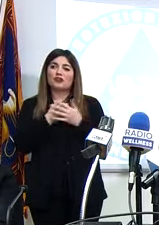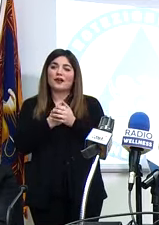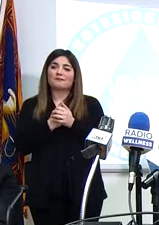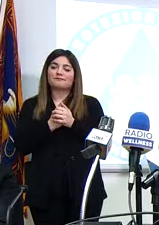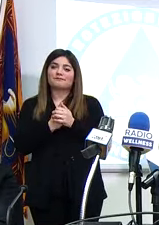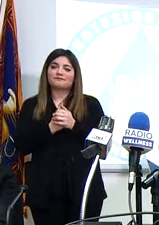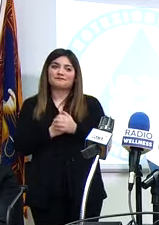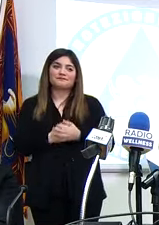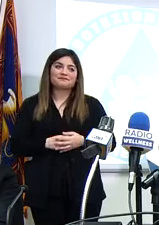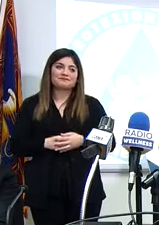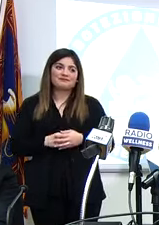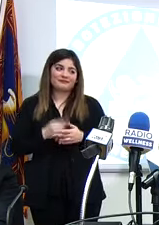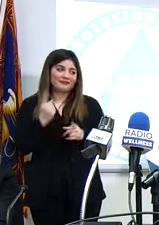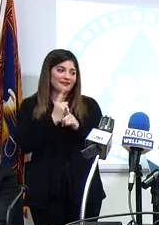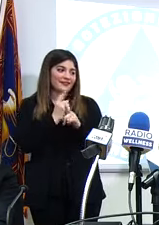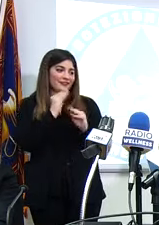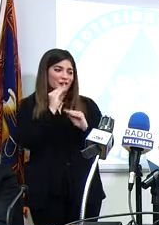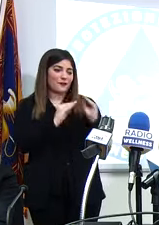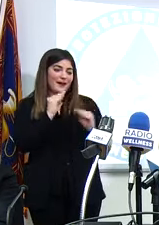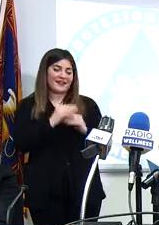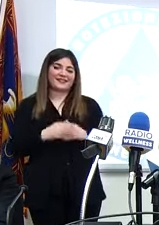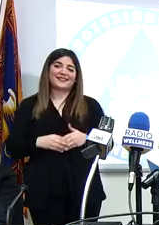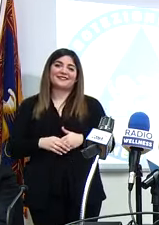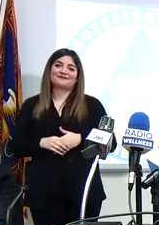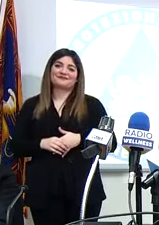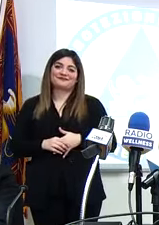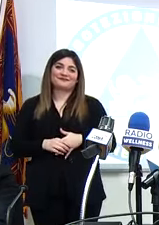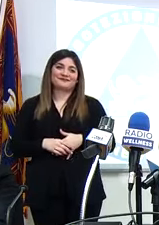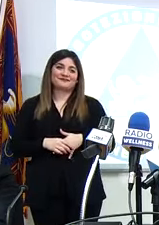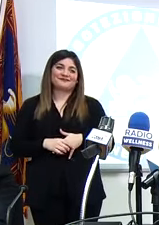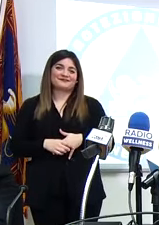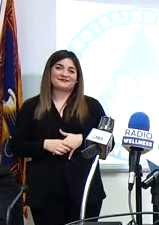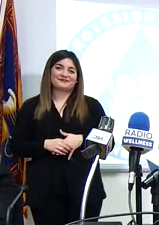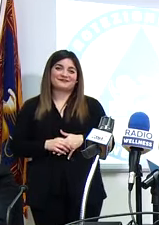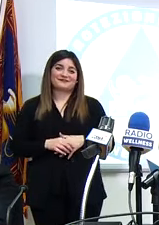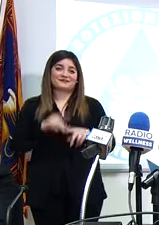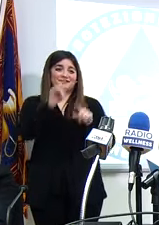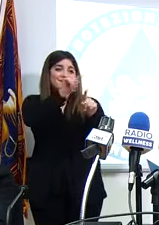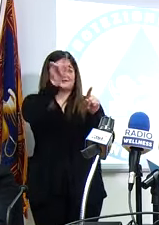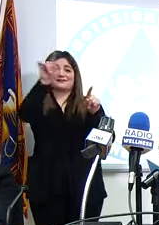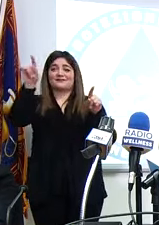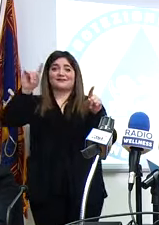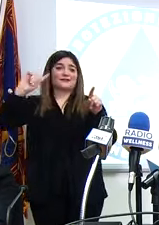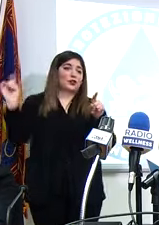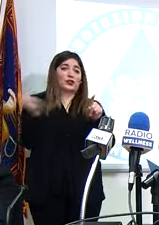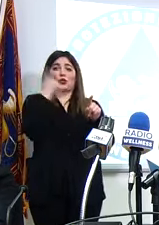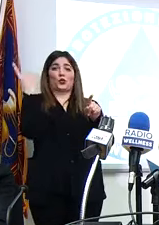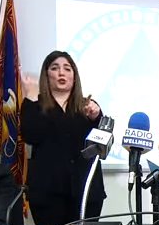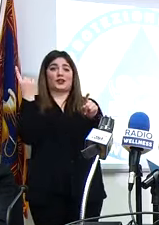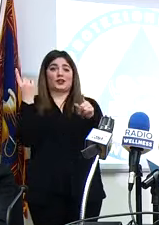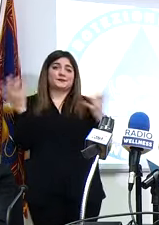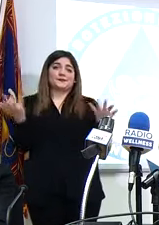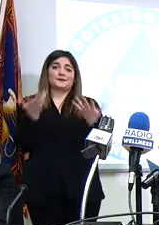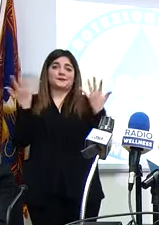Moscati, poi Prigioni, poi lei e poi.